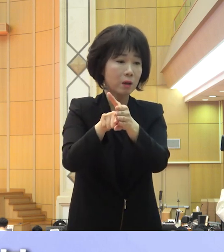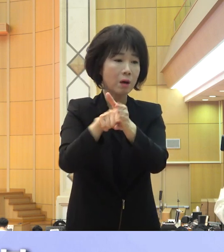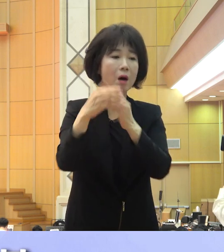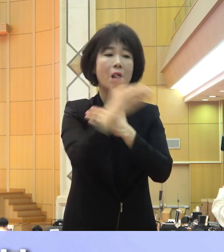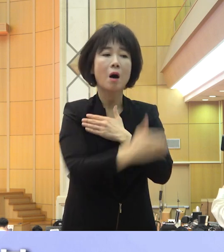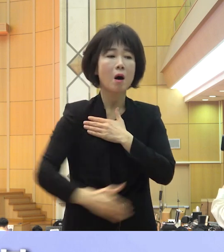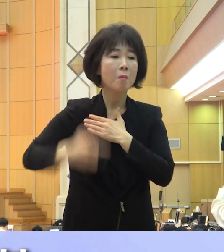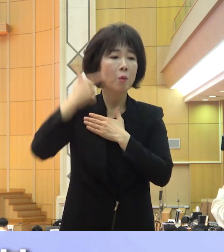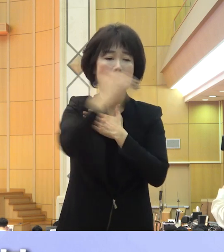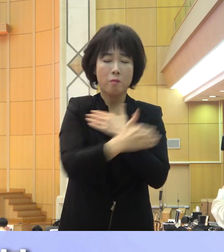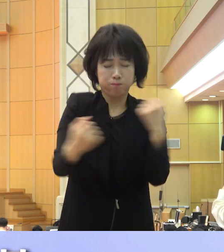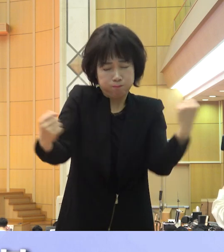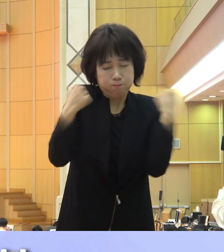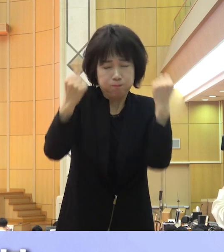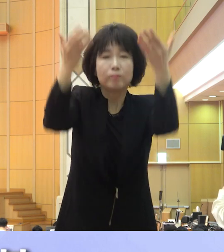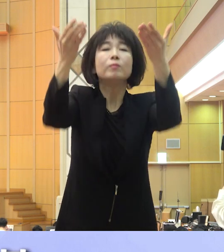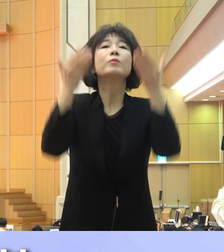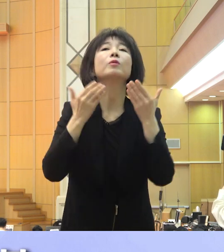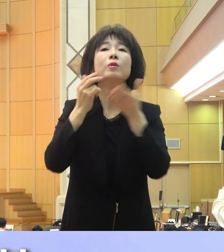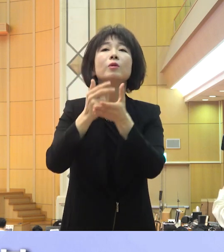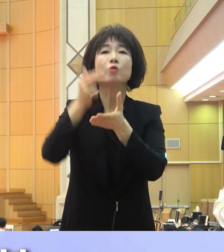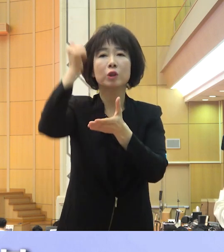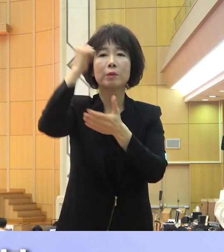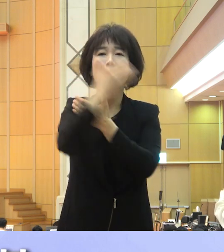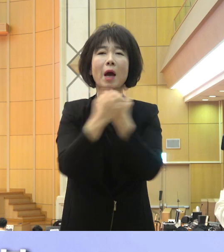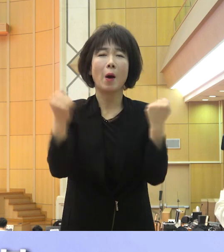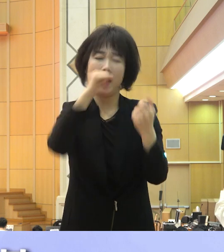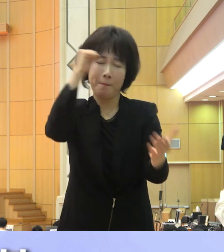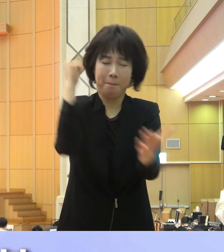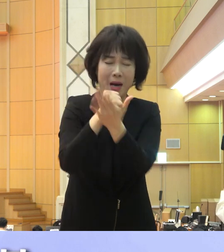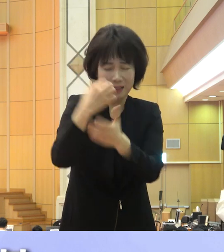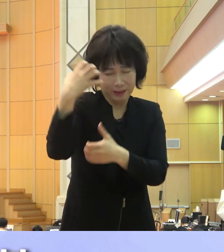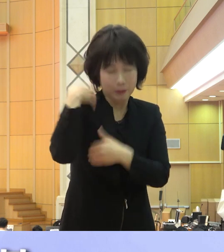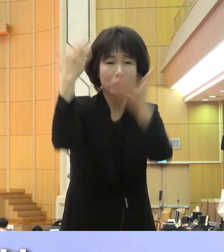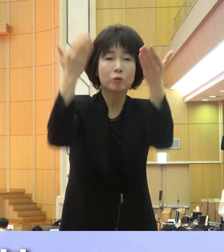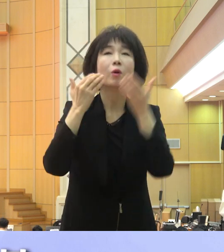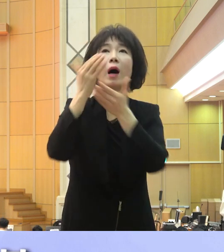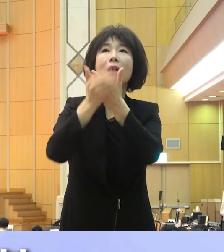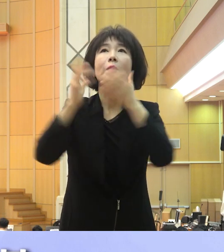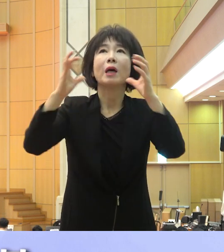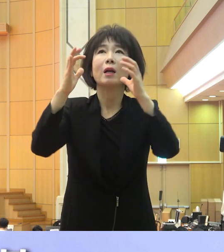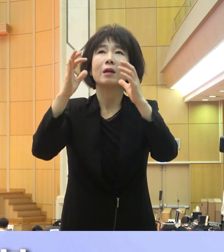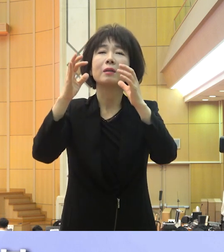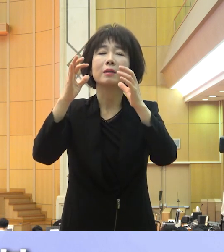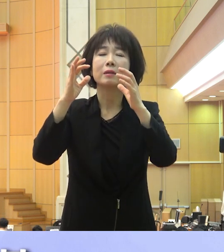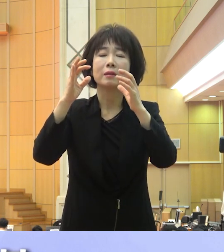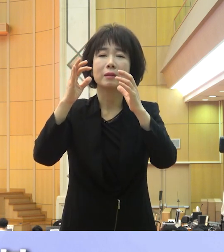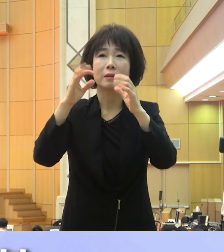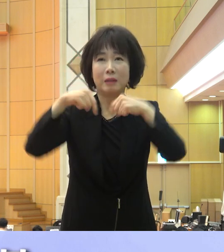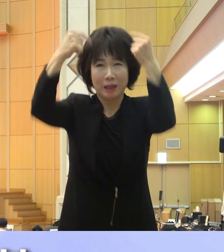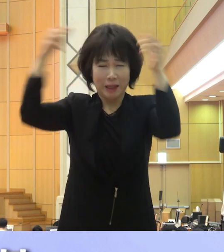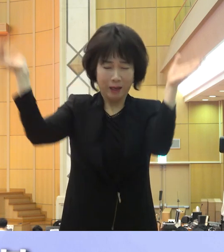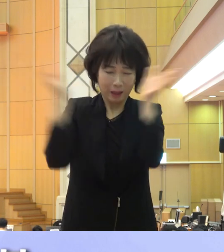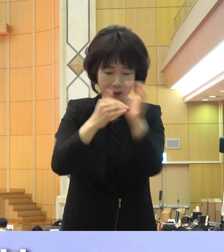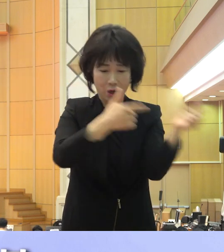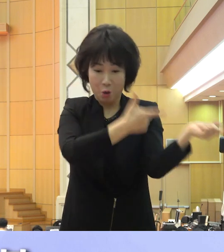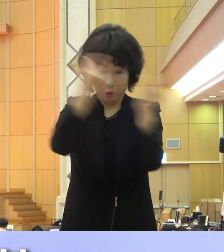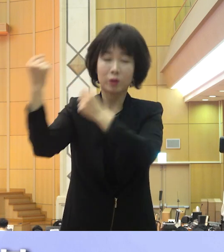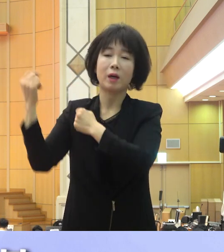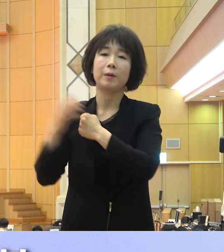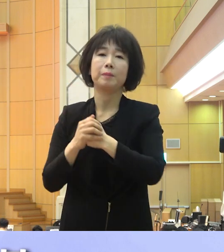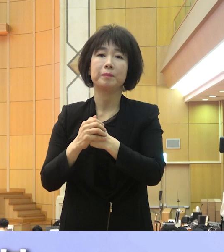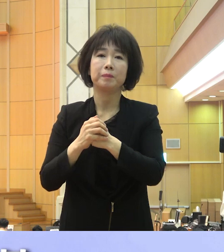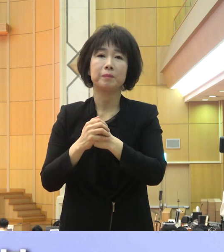신원을 보증하여 세우셨사오니 주님께서 건강으로 책임져 주시고 주님 나라를 유업으로 받을 때까지 온